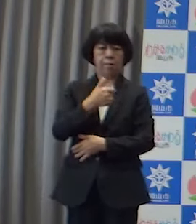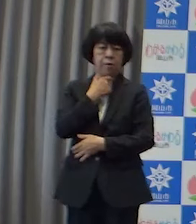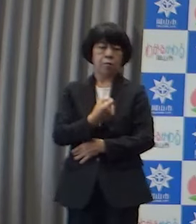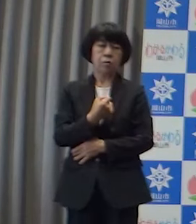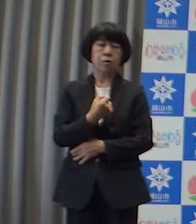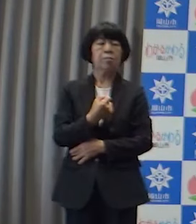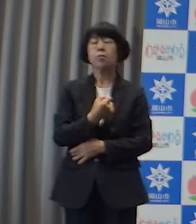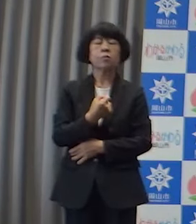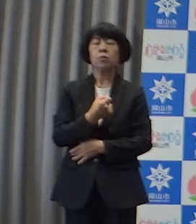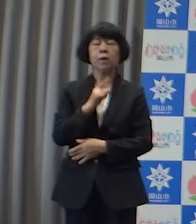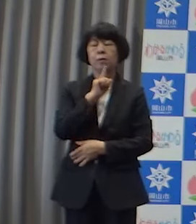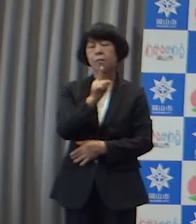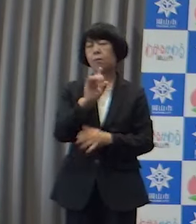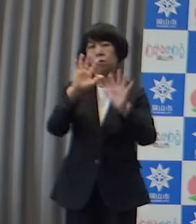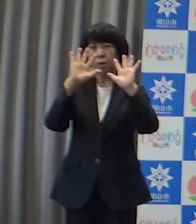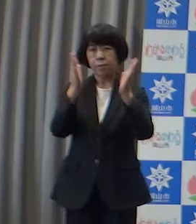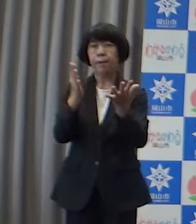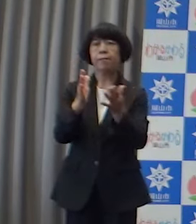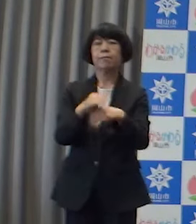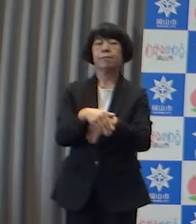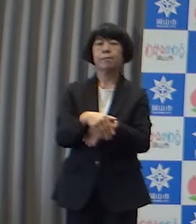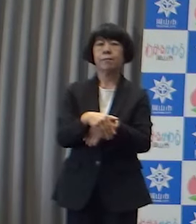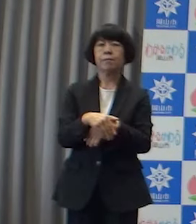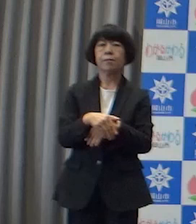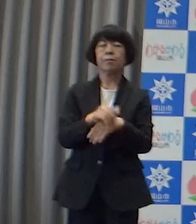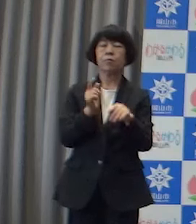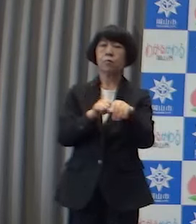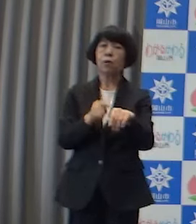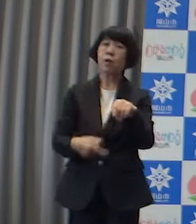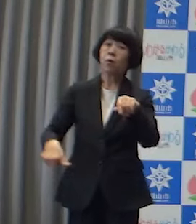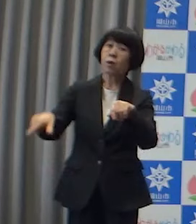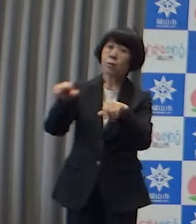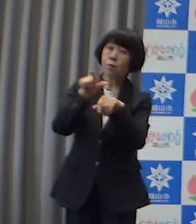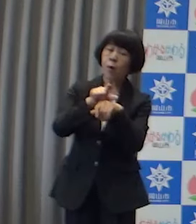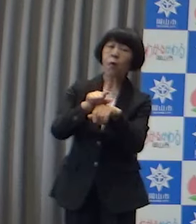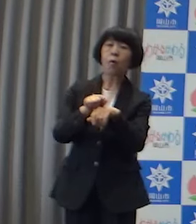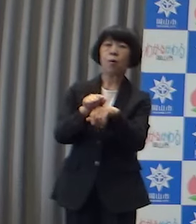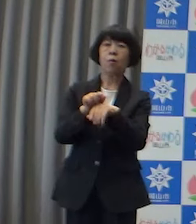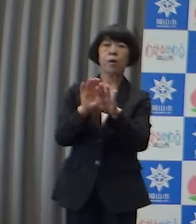それよりも例えば今